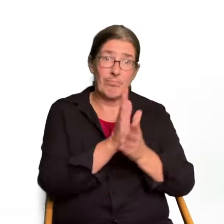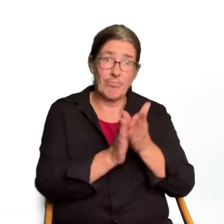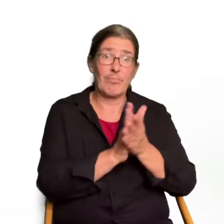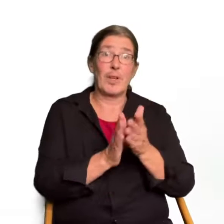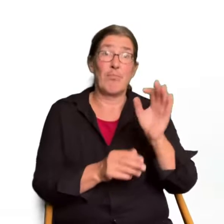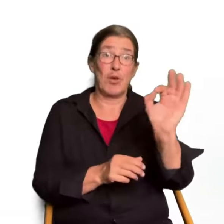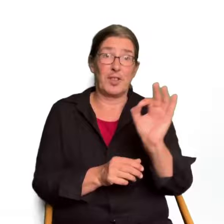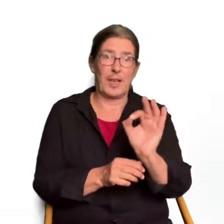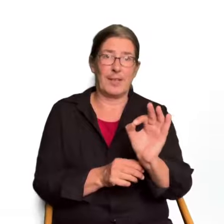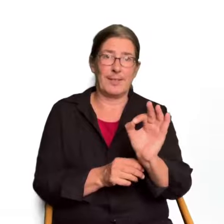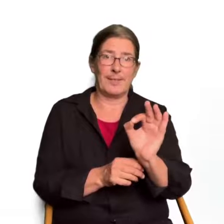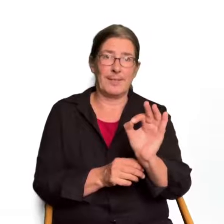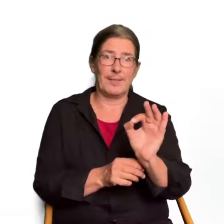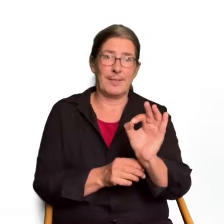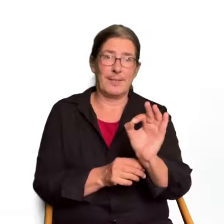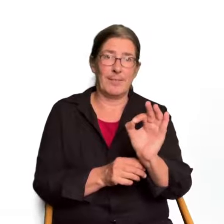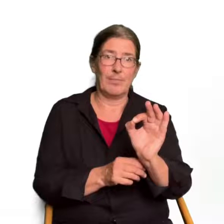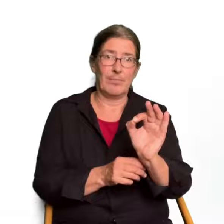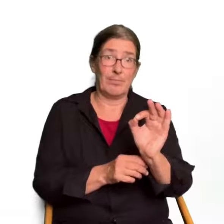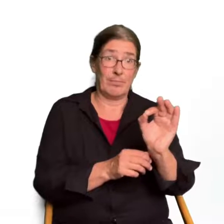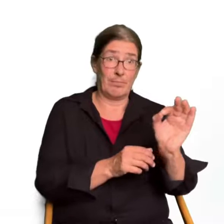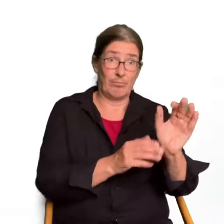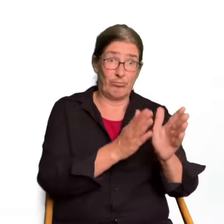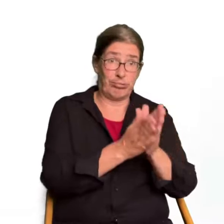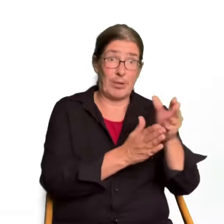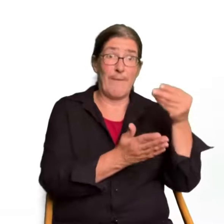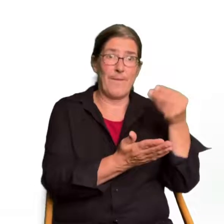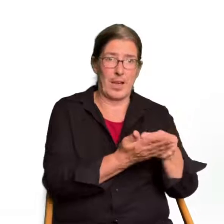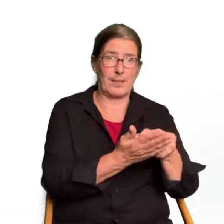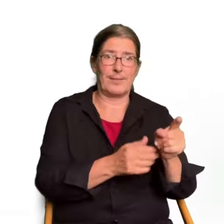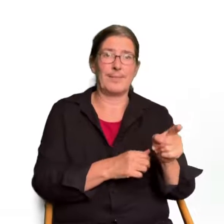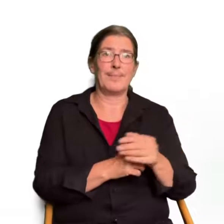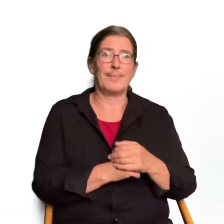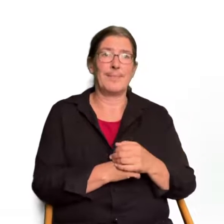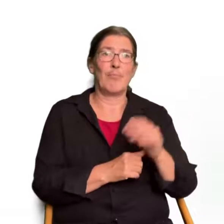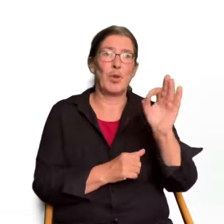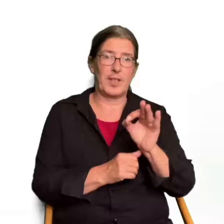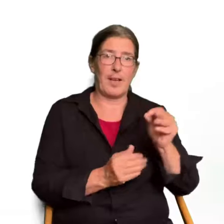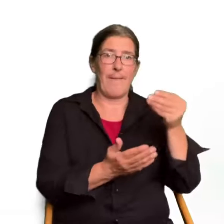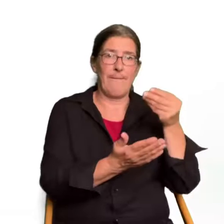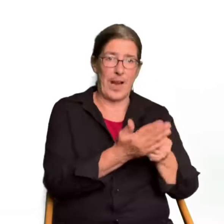die Gebärde ist Prozent und wieder die Gebärde wert